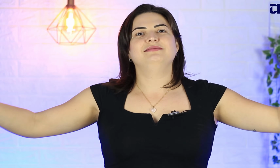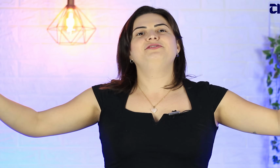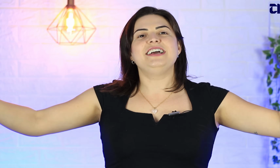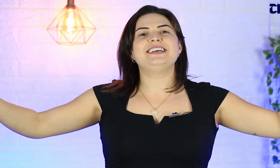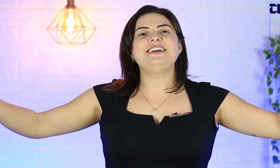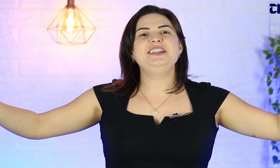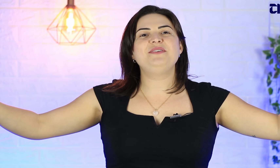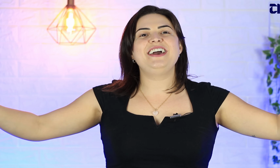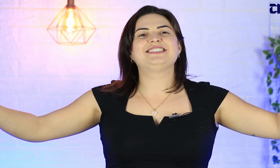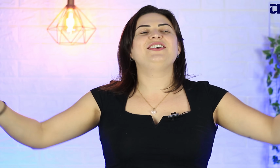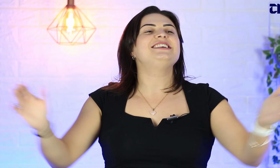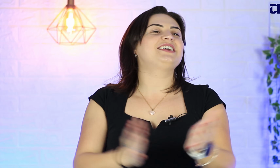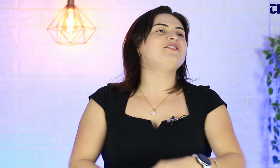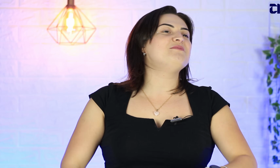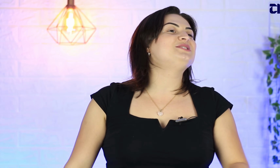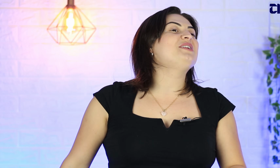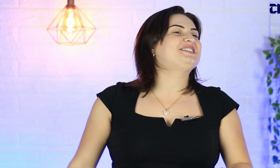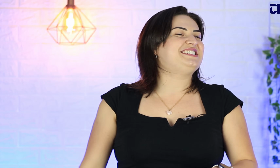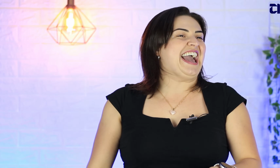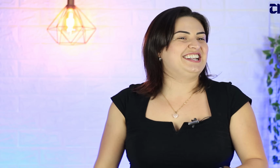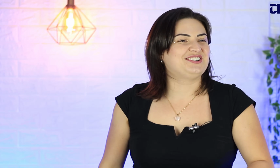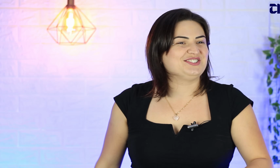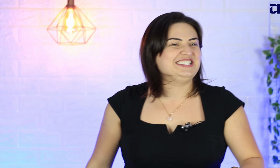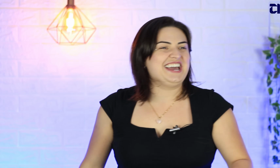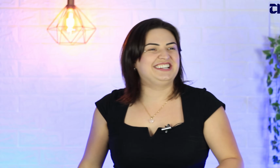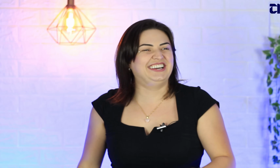Faz aí, libretos. Faz. Quero ver meus libretos técnicos fazendo.